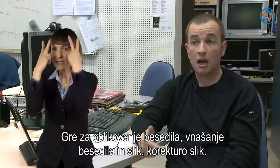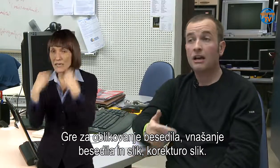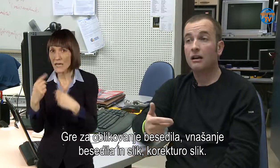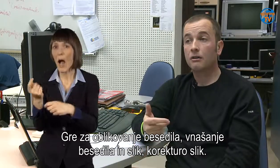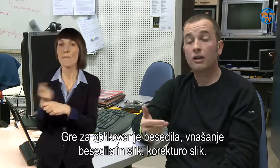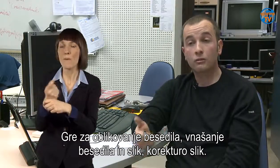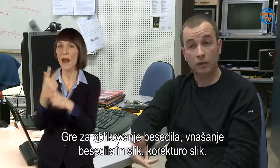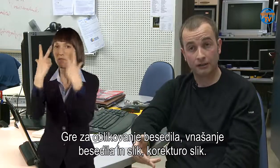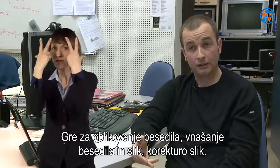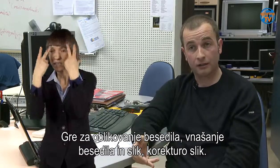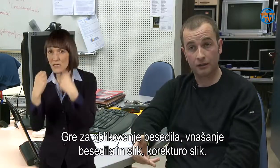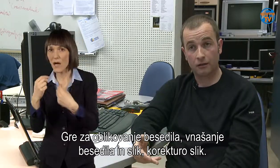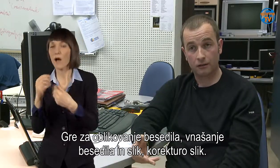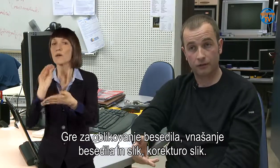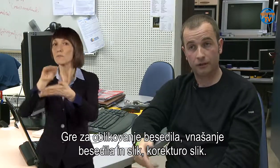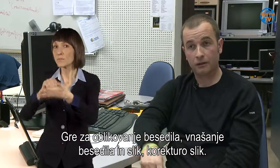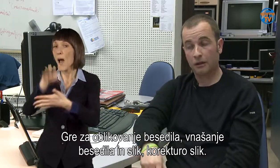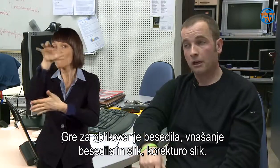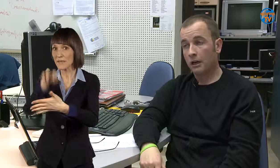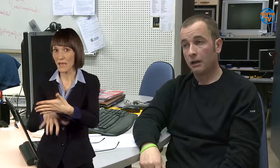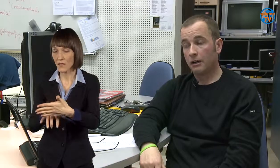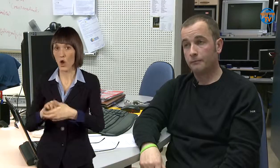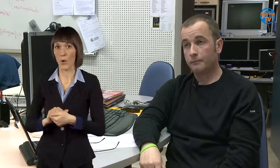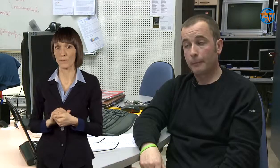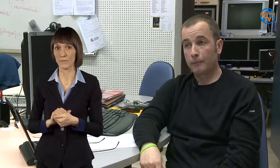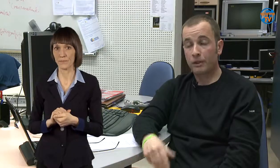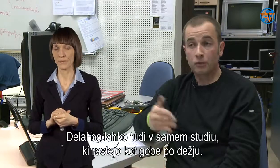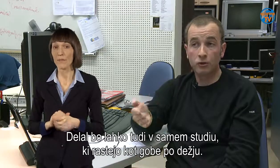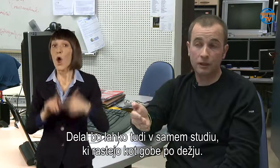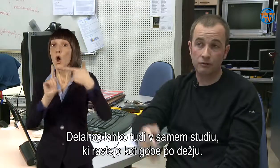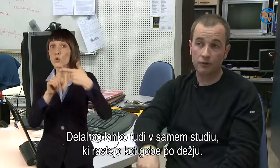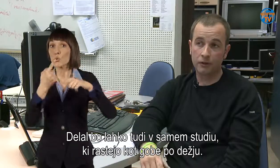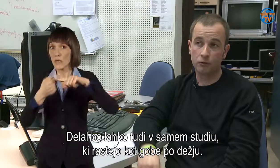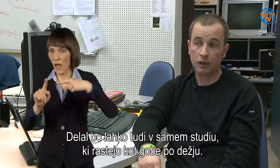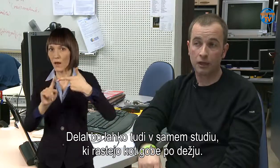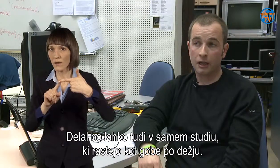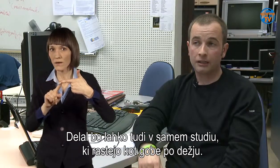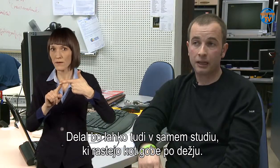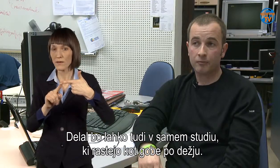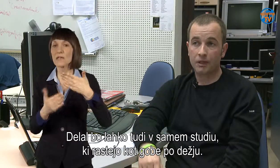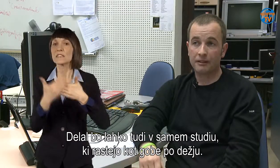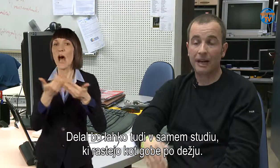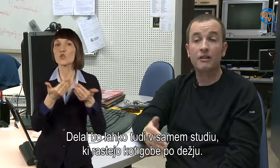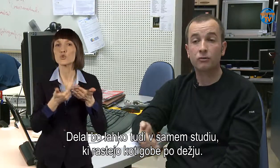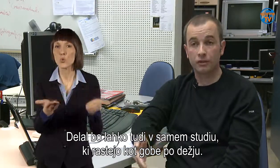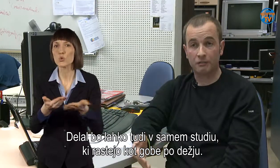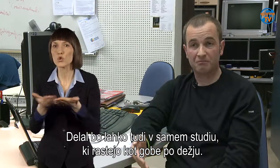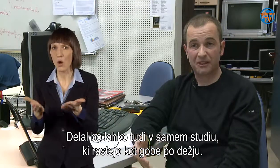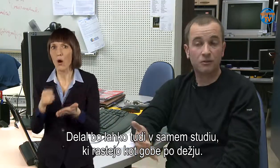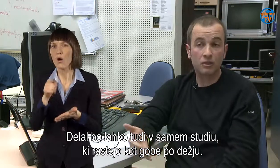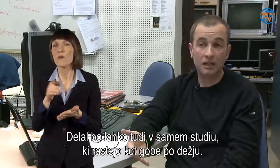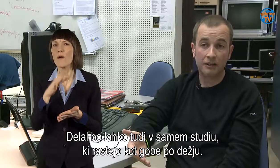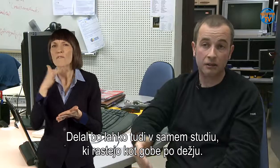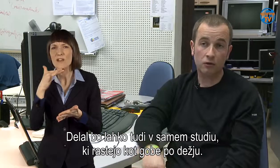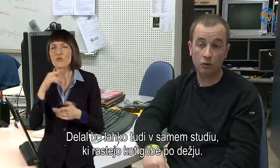slik, korektura slik. Potem drugi del smo videli tukaj je za same študije.